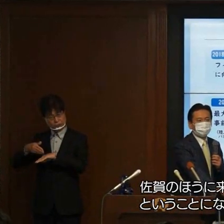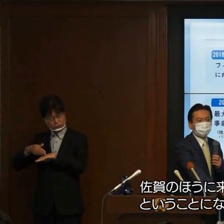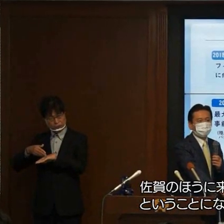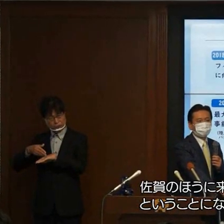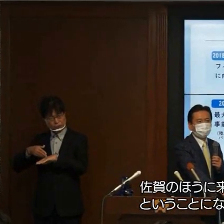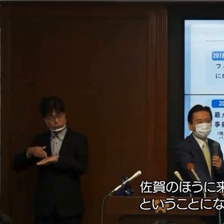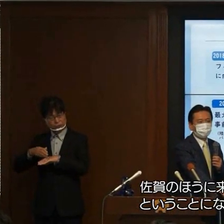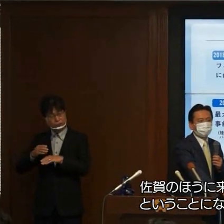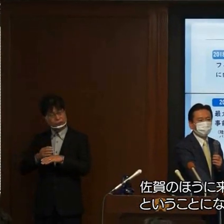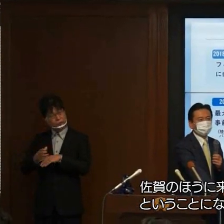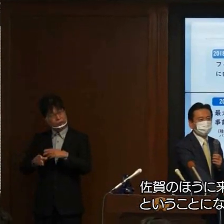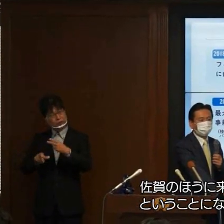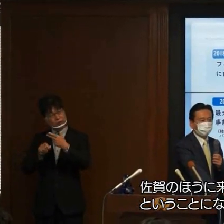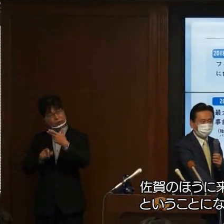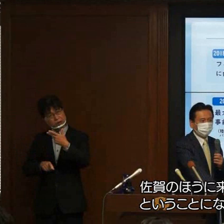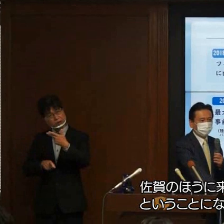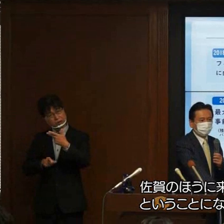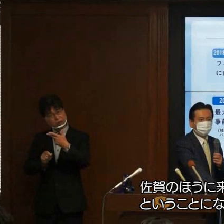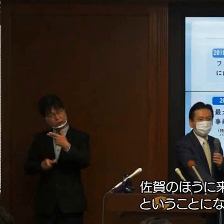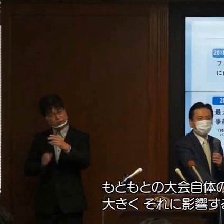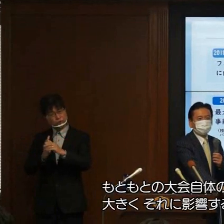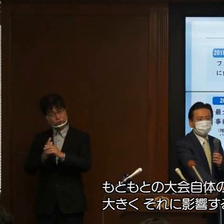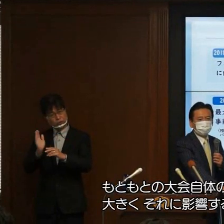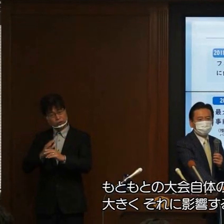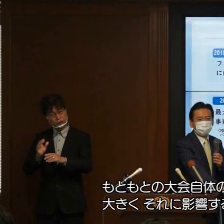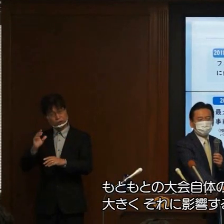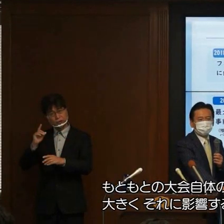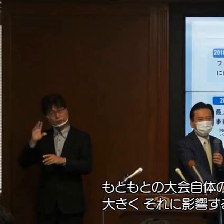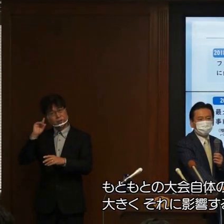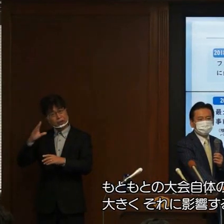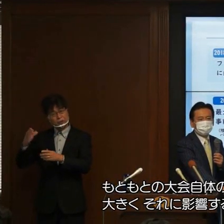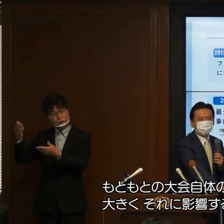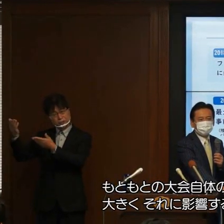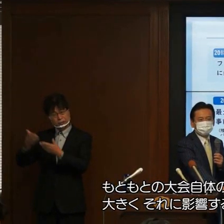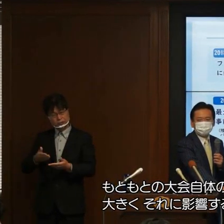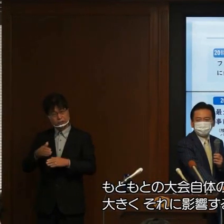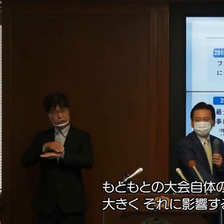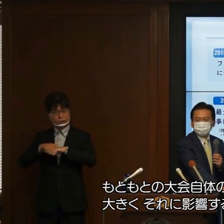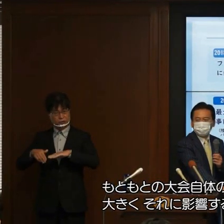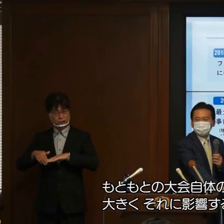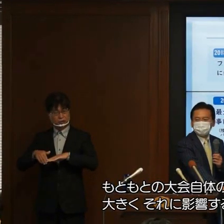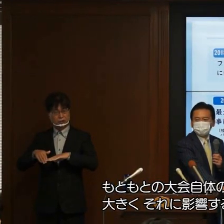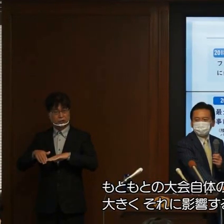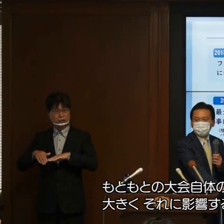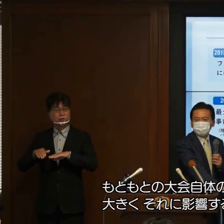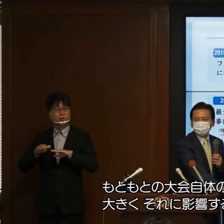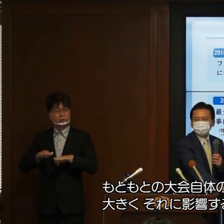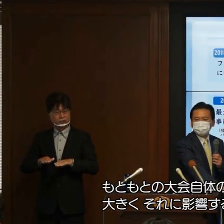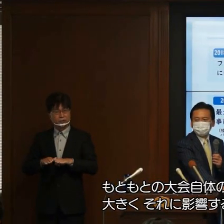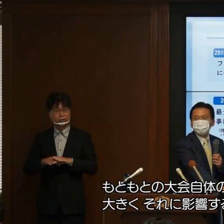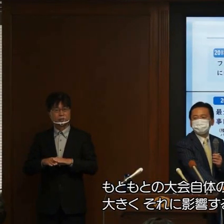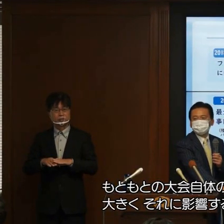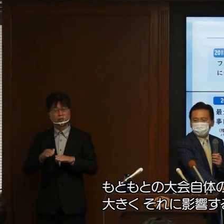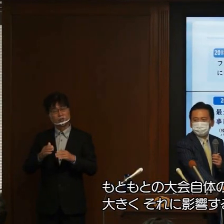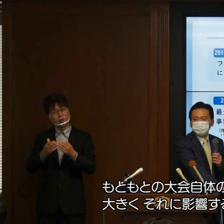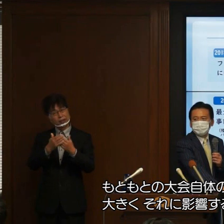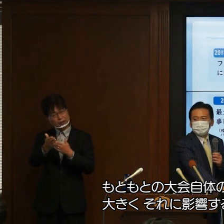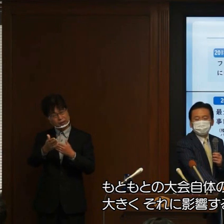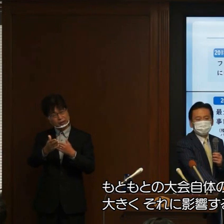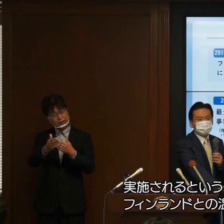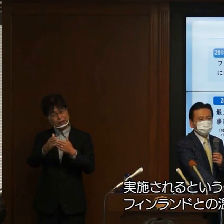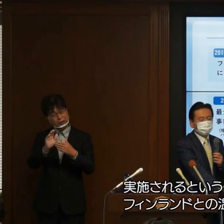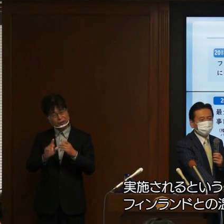佐賀の方に来ていただくということになっておりますけれども、もともとの本大会自体の開催というところが大きくそれに影響するわけです